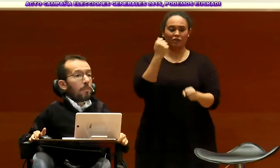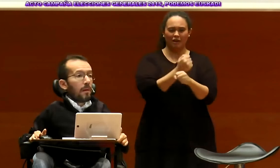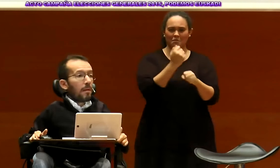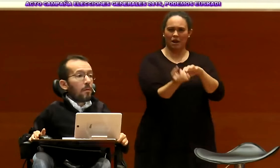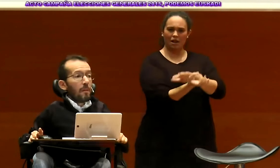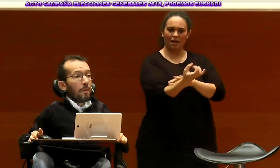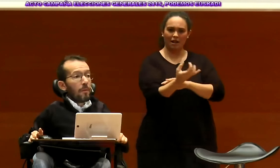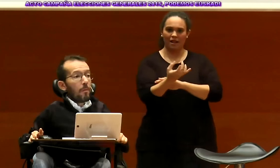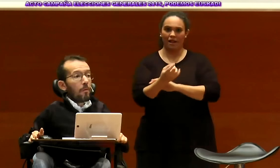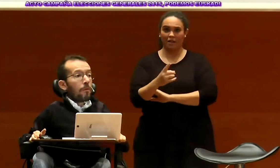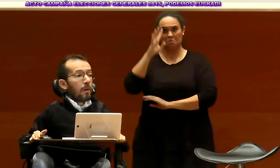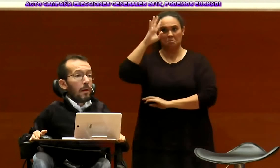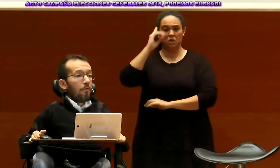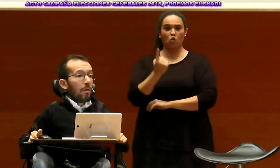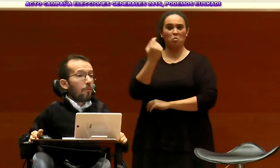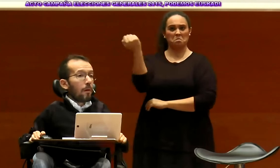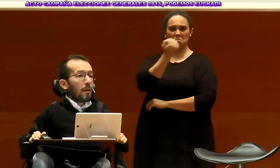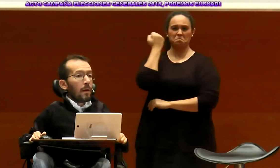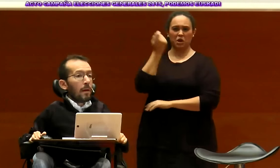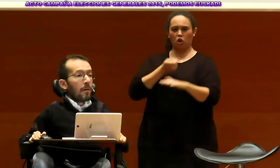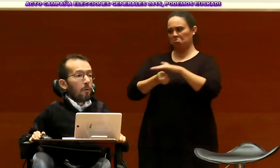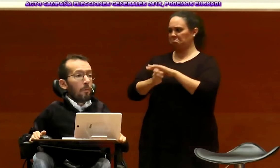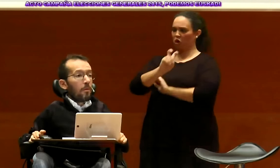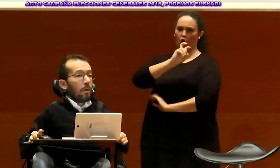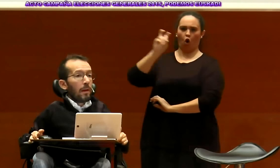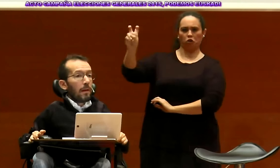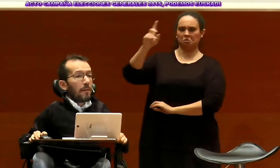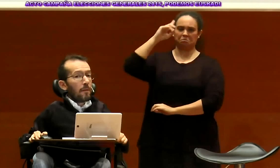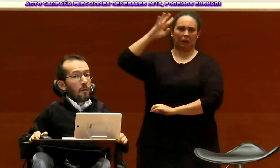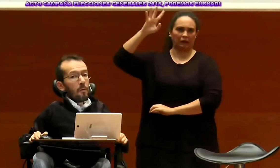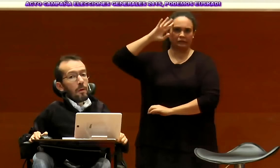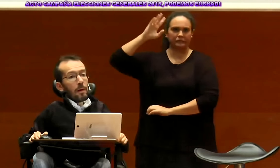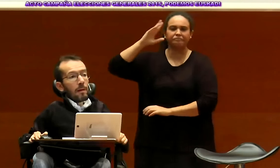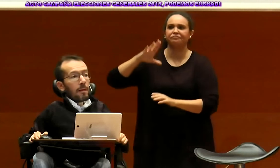hubiéramos invertido ese millón de euros en otra cosa, en hormigoneras